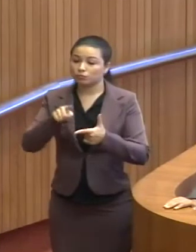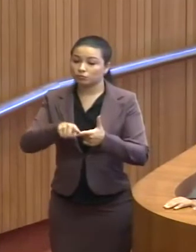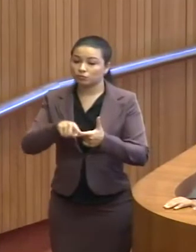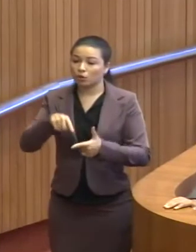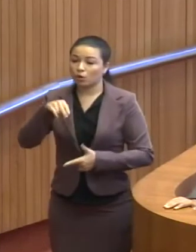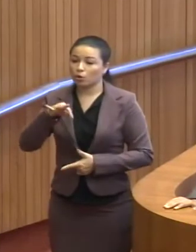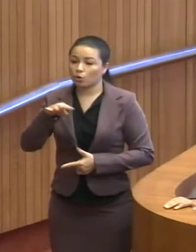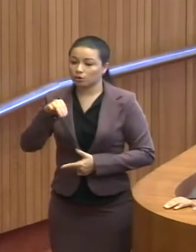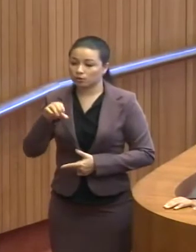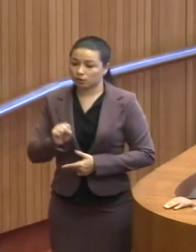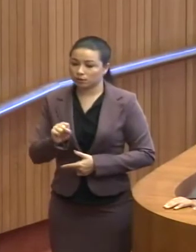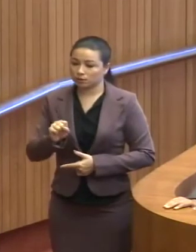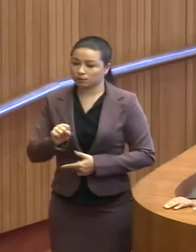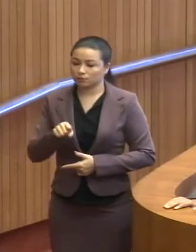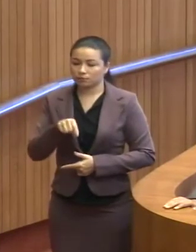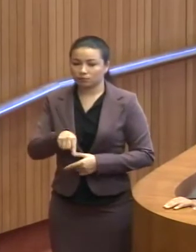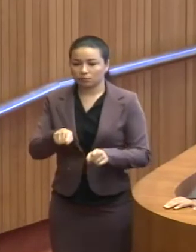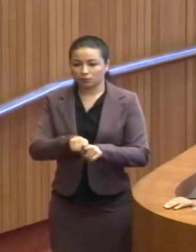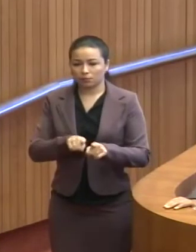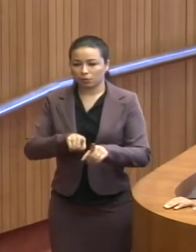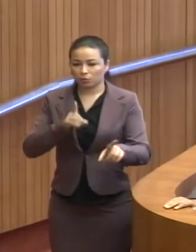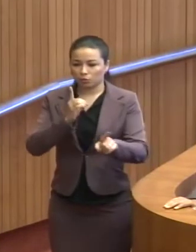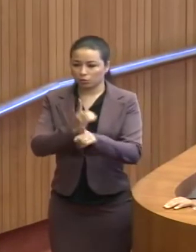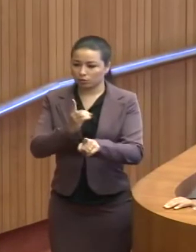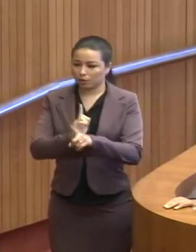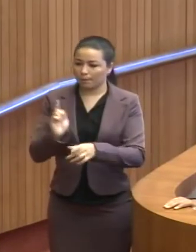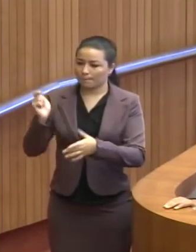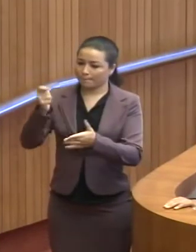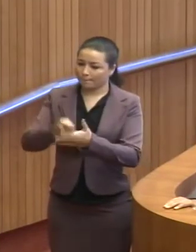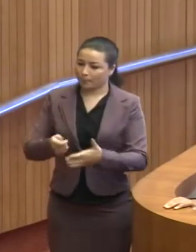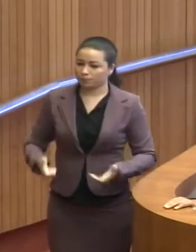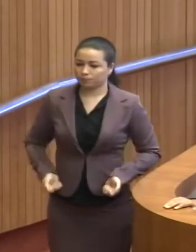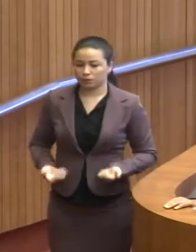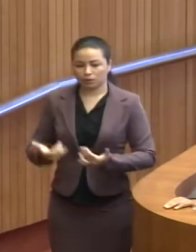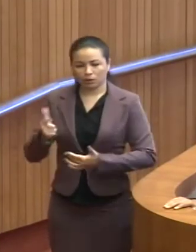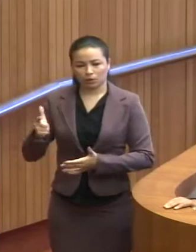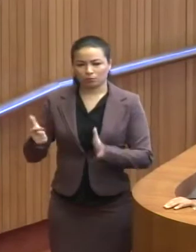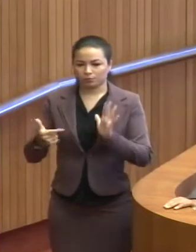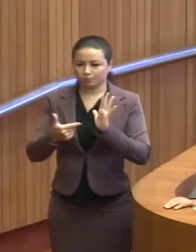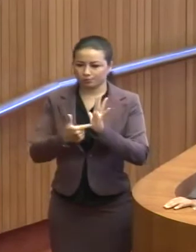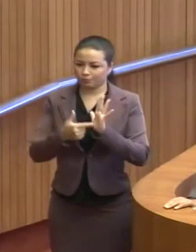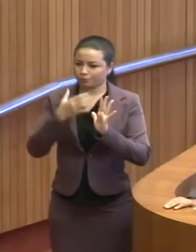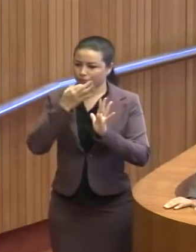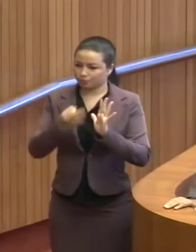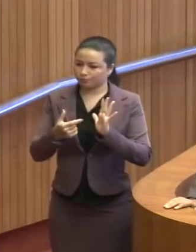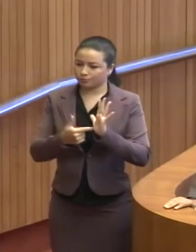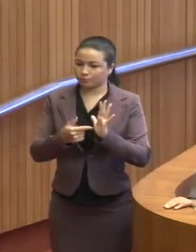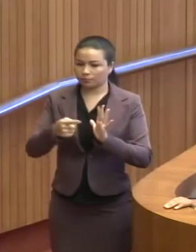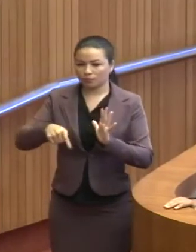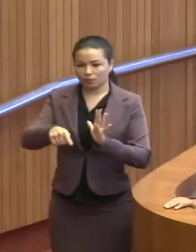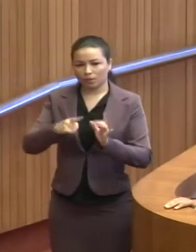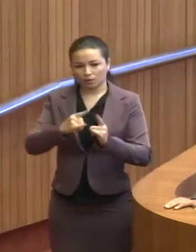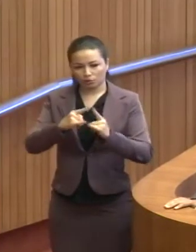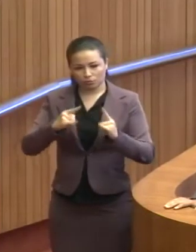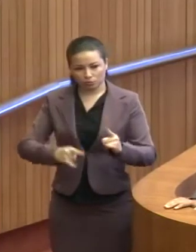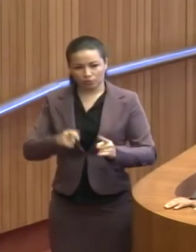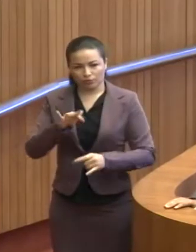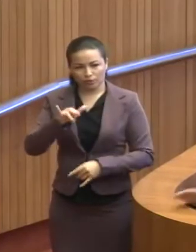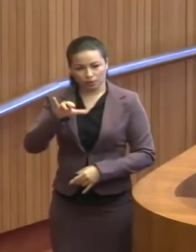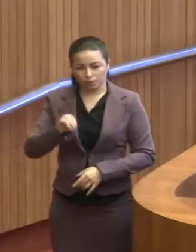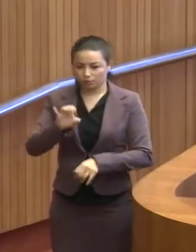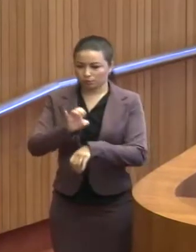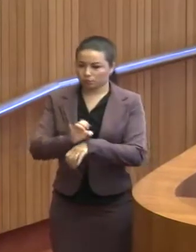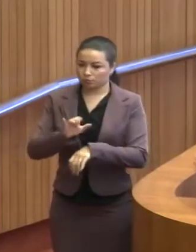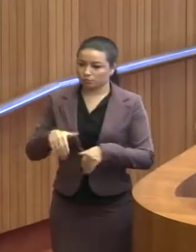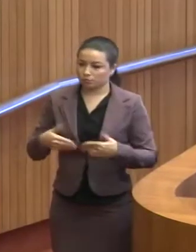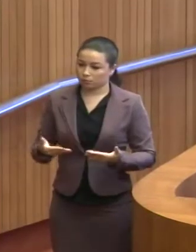as notas fiscais utilizadas para a comprovação de pagamento da despesa não constam nos registros daquele órgão fazendário